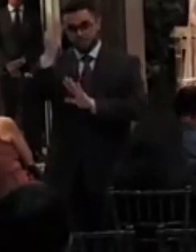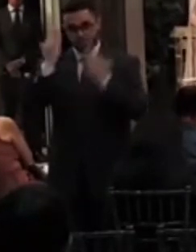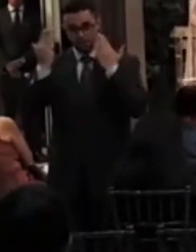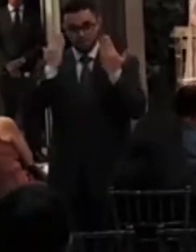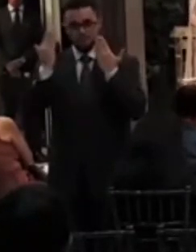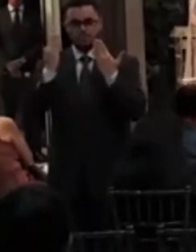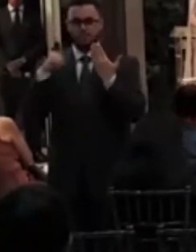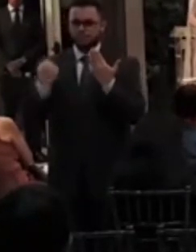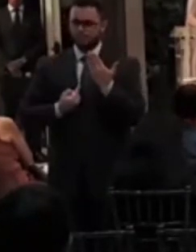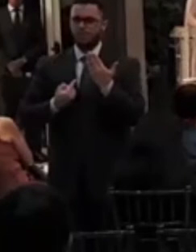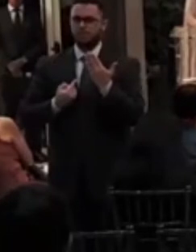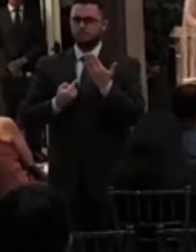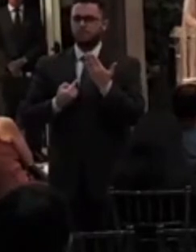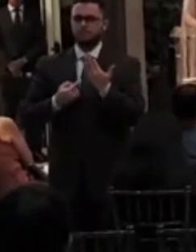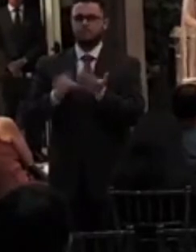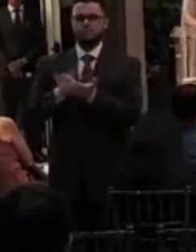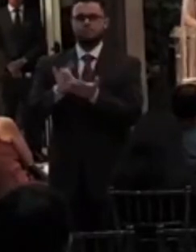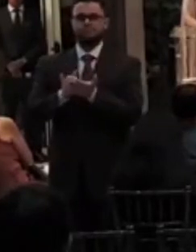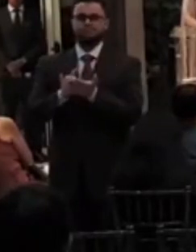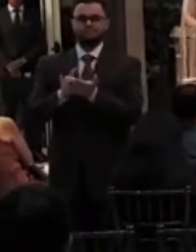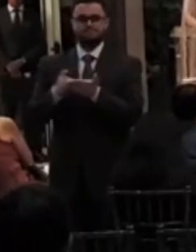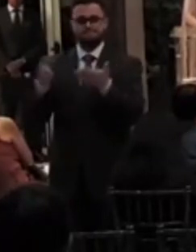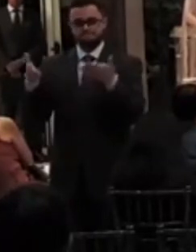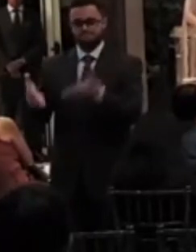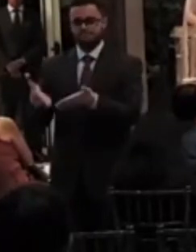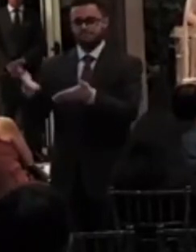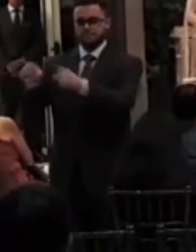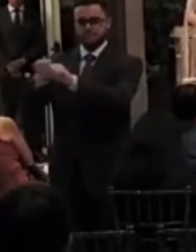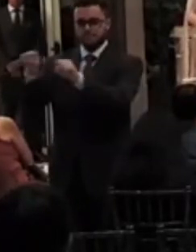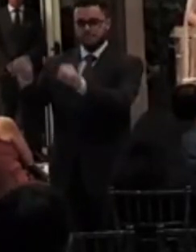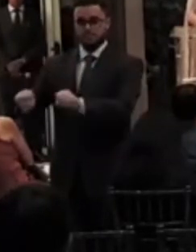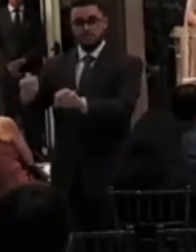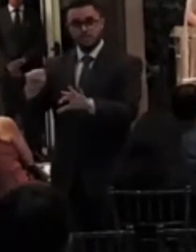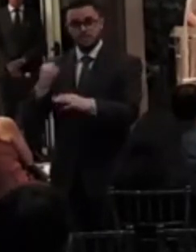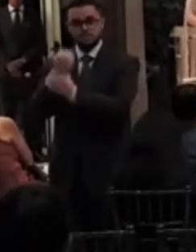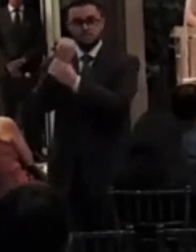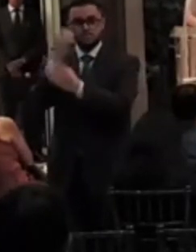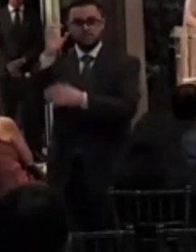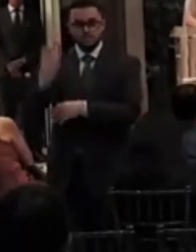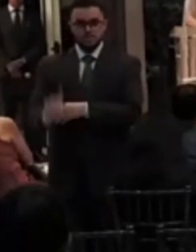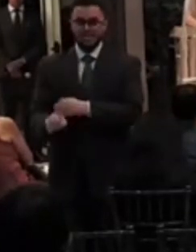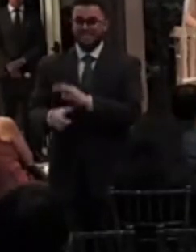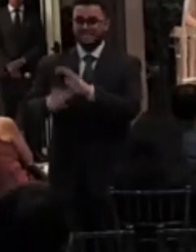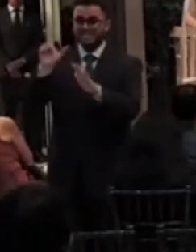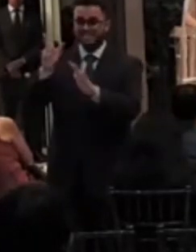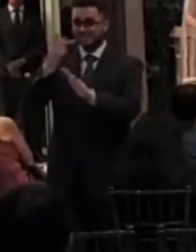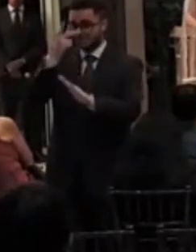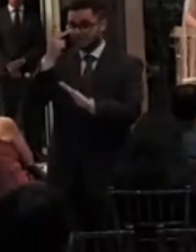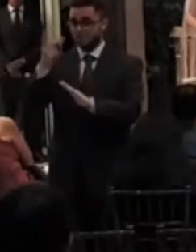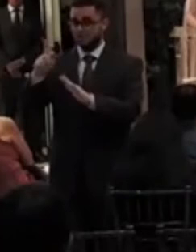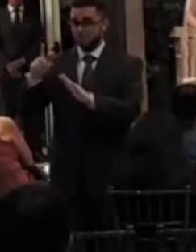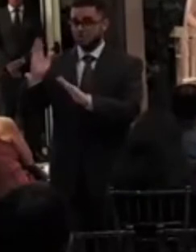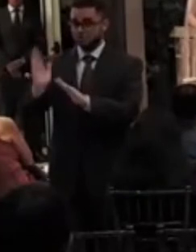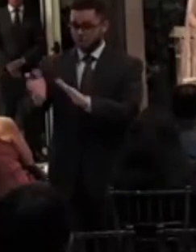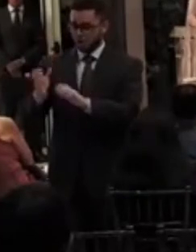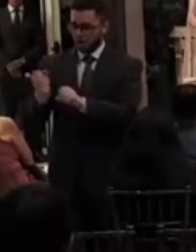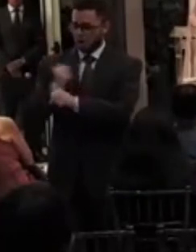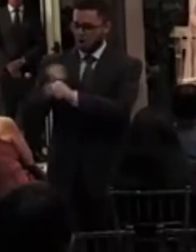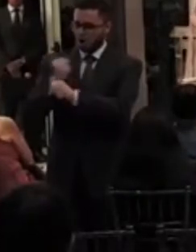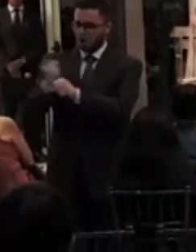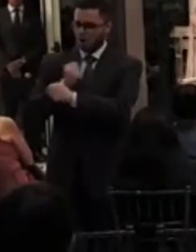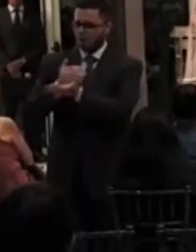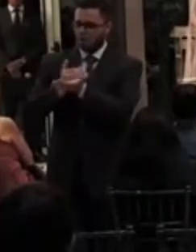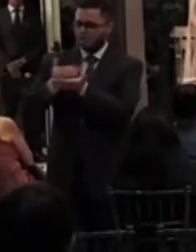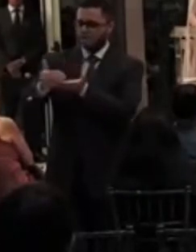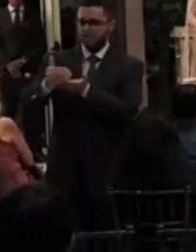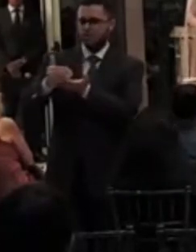ativamente nos tornamos parte do sistema de garantia de direitos que vinha sendo construído desde o fim da década